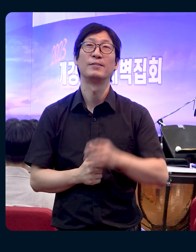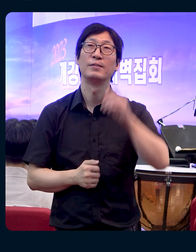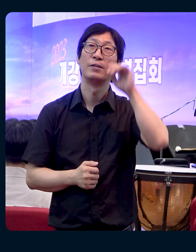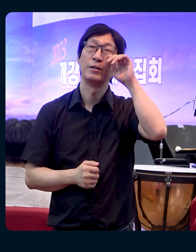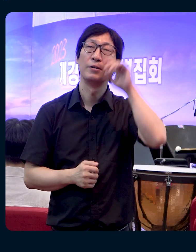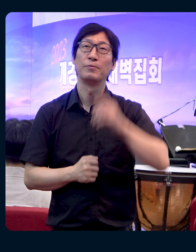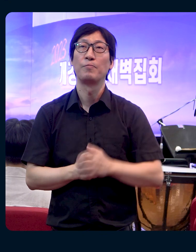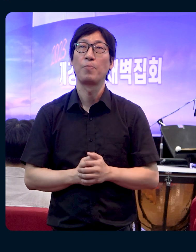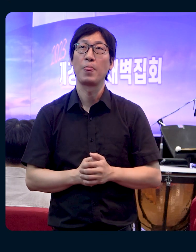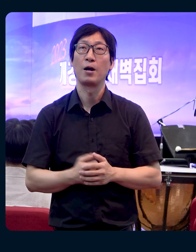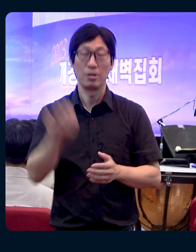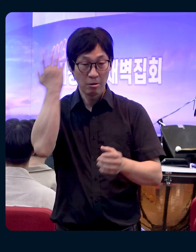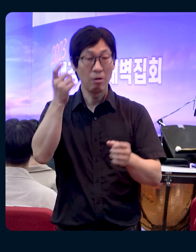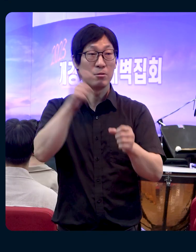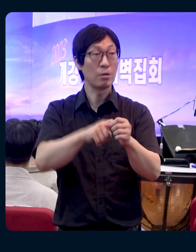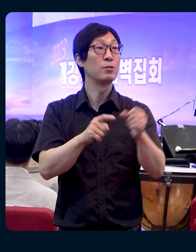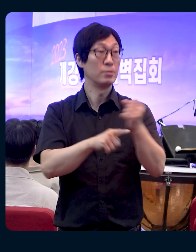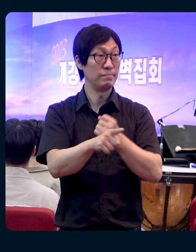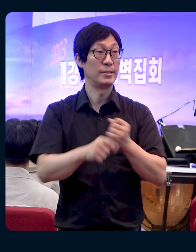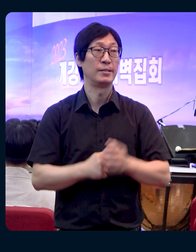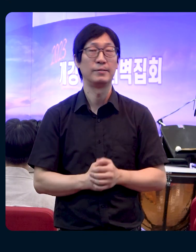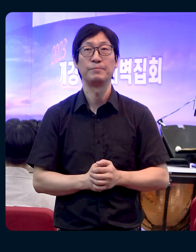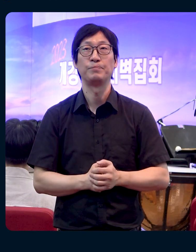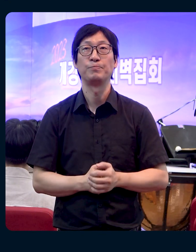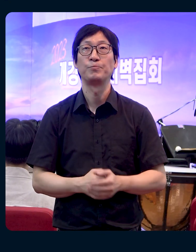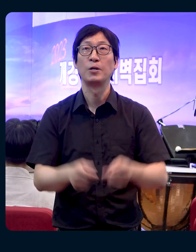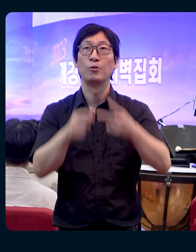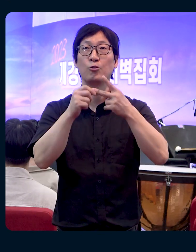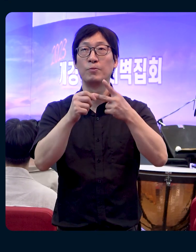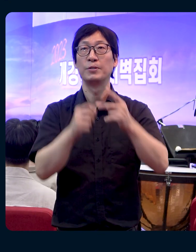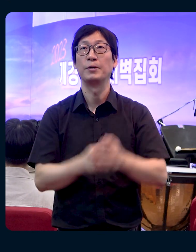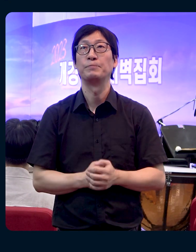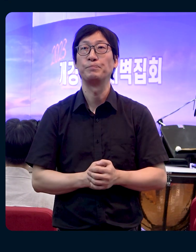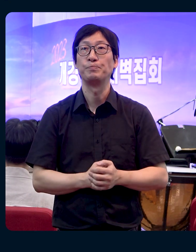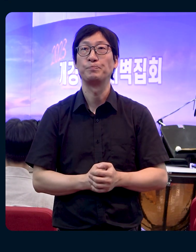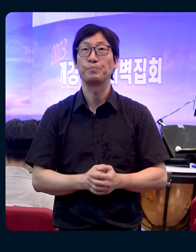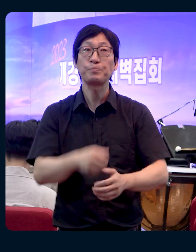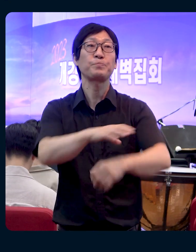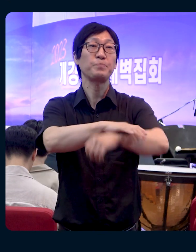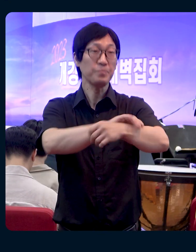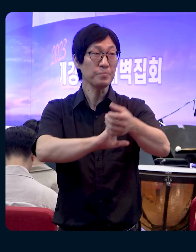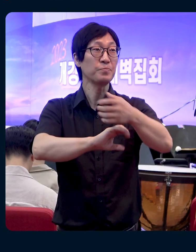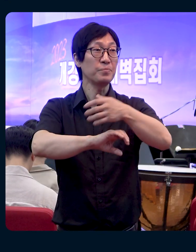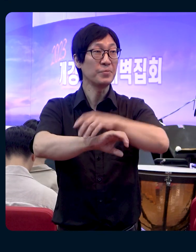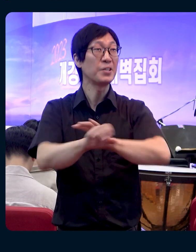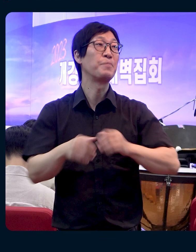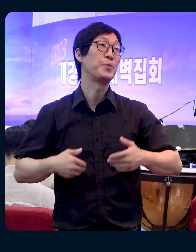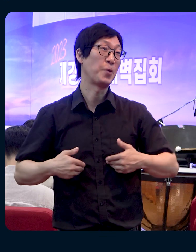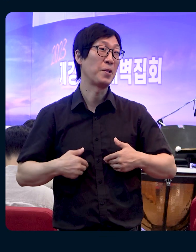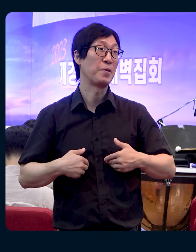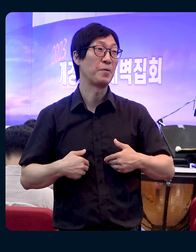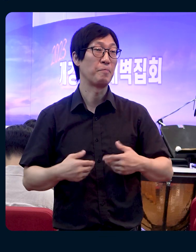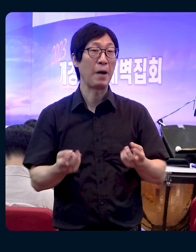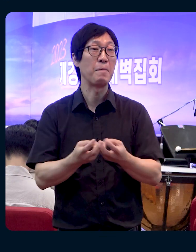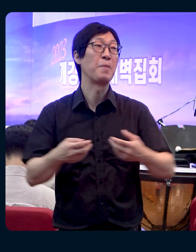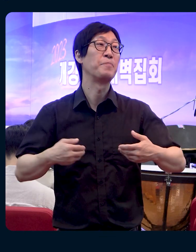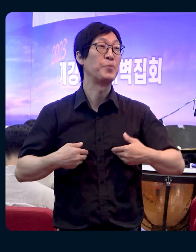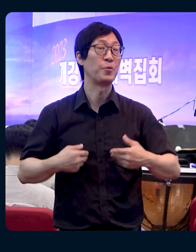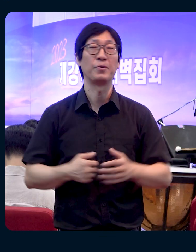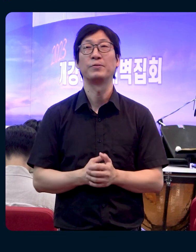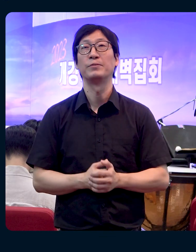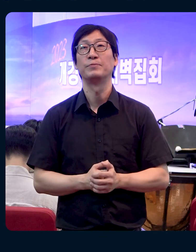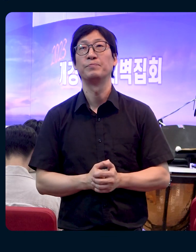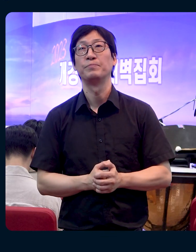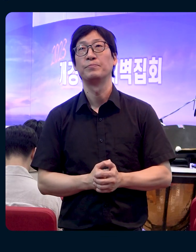이건 영적인 나라입니다. 그래서 두 번째는 적극적이다 하는 겁니다. 액티브라고 하는 거예요.